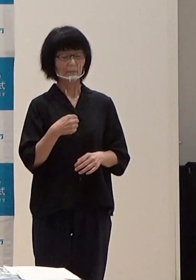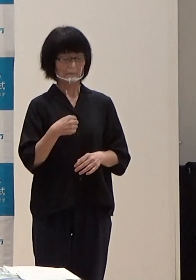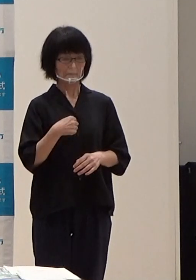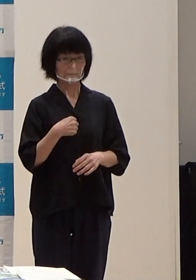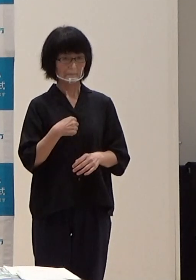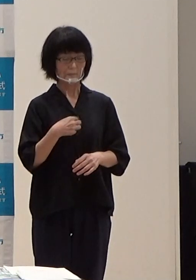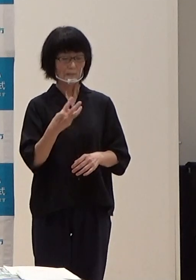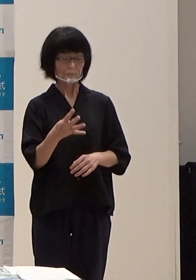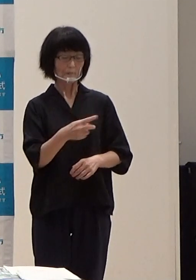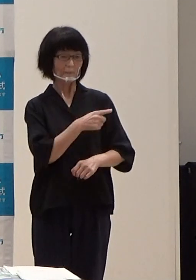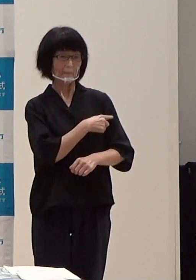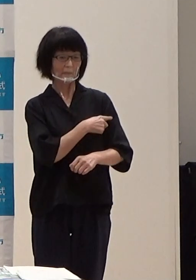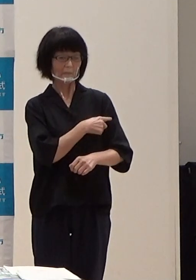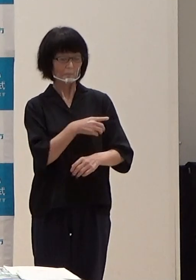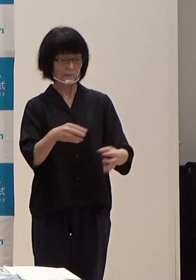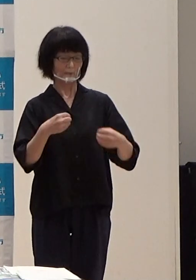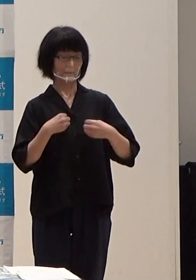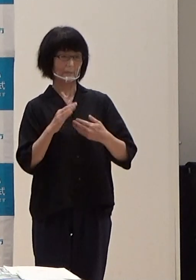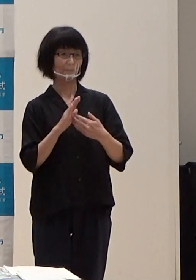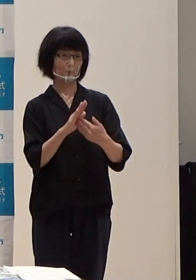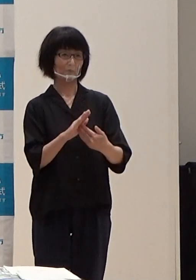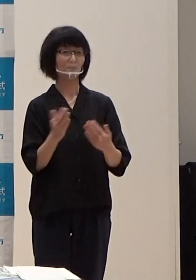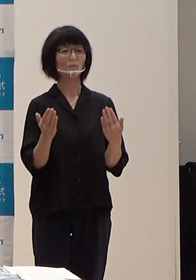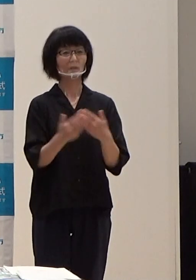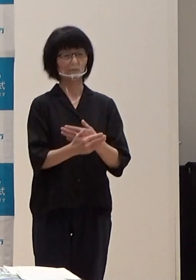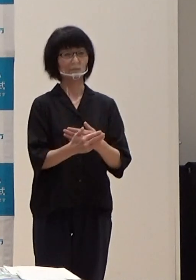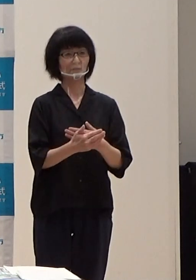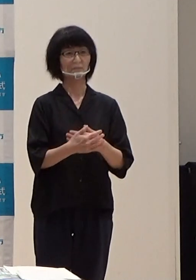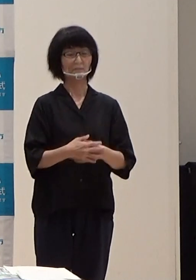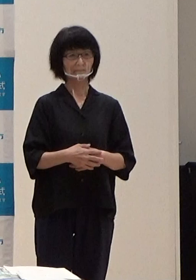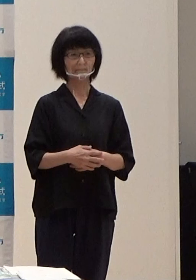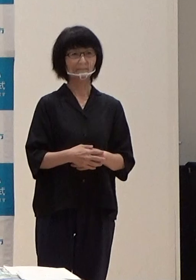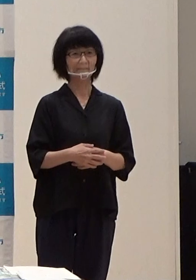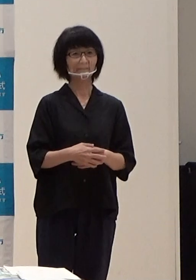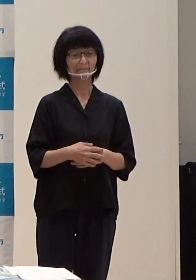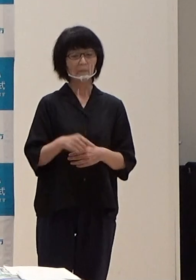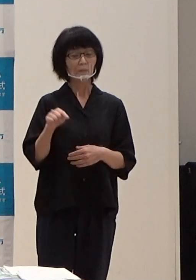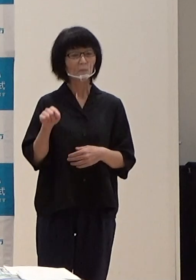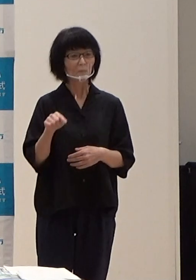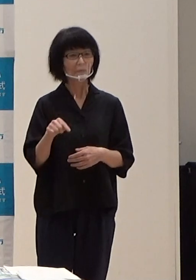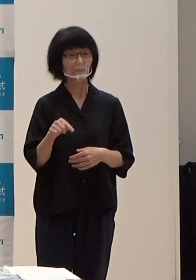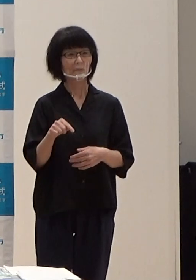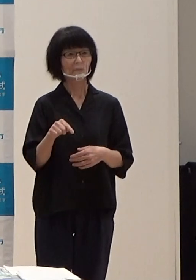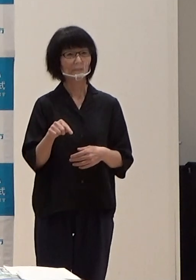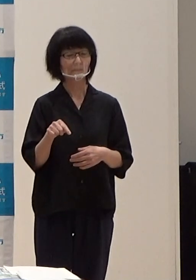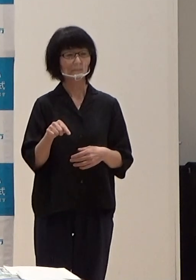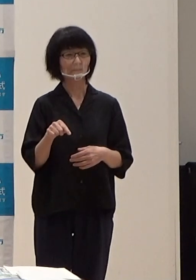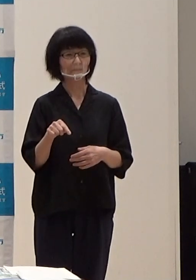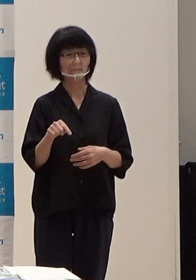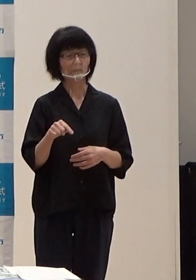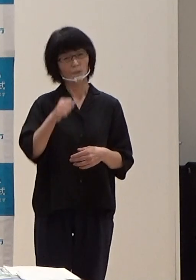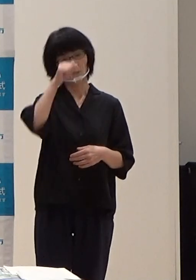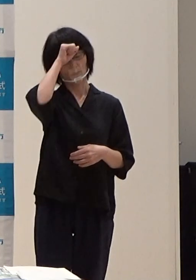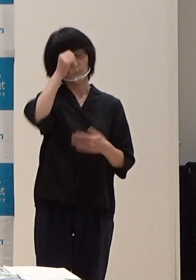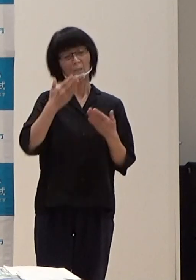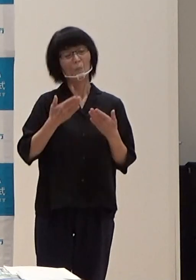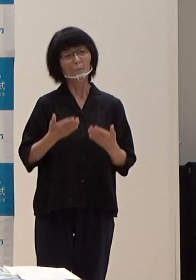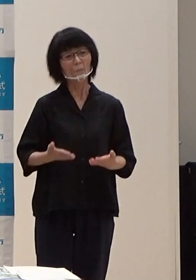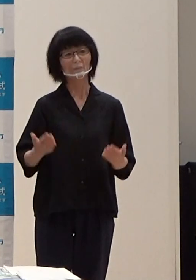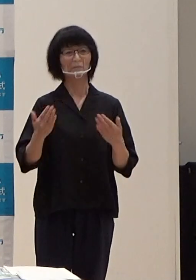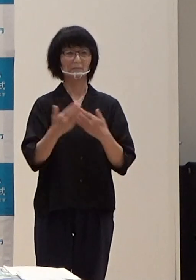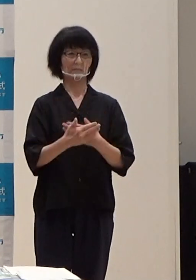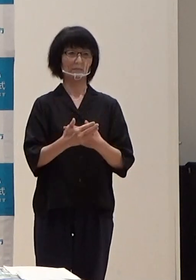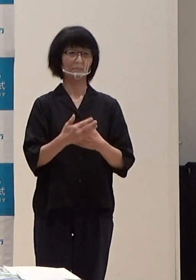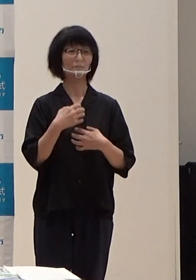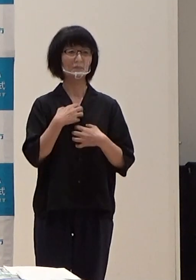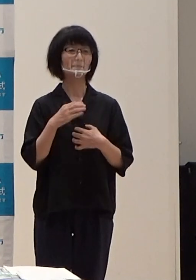し、高齢者施設におきましてもやはりハイリスクの方が多いですので、そうですね、お互いに広めない